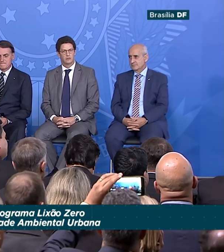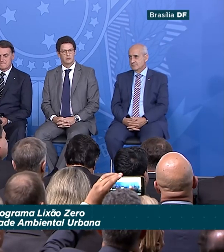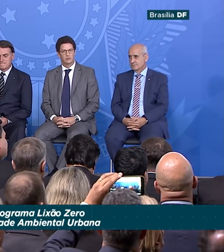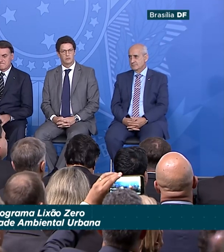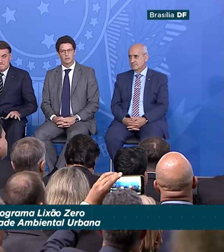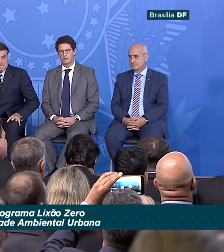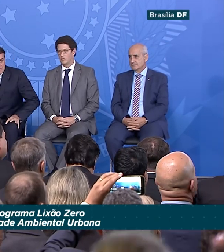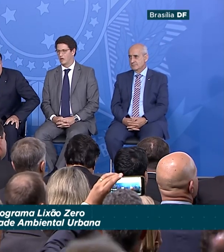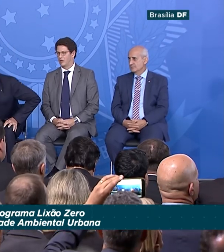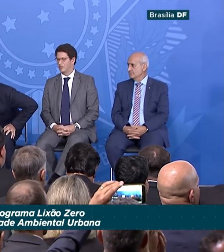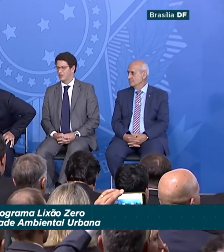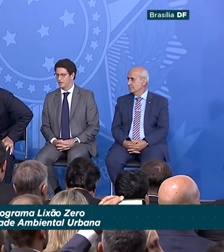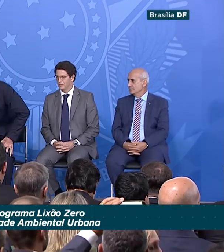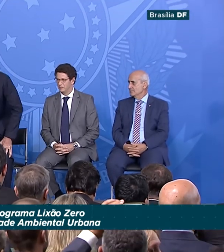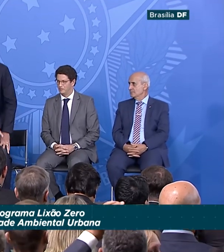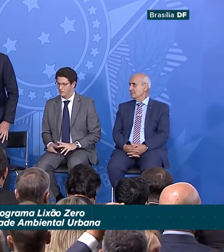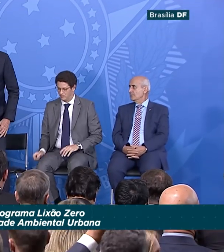para a foto oficial.